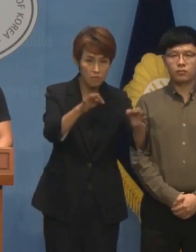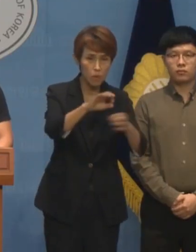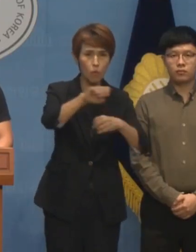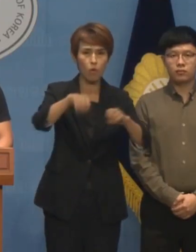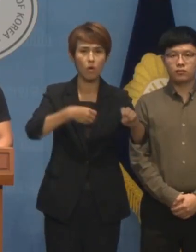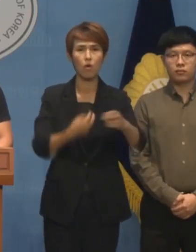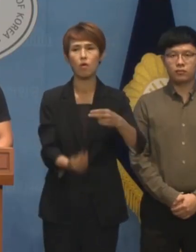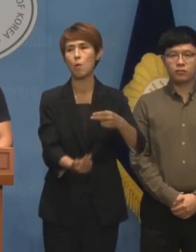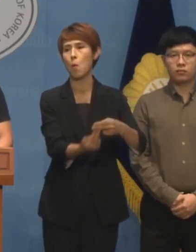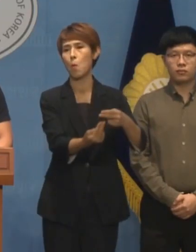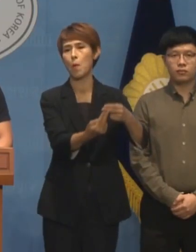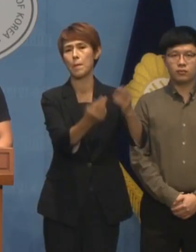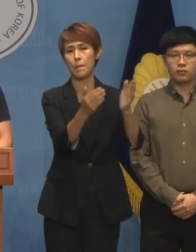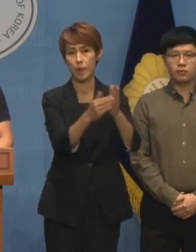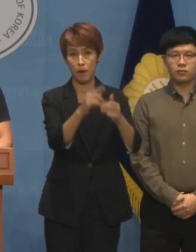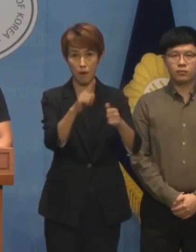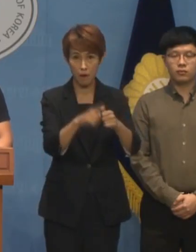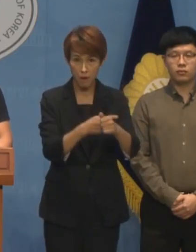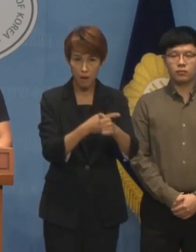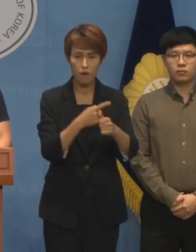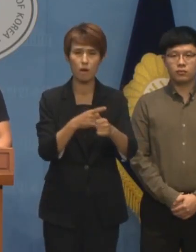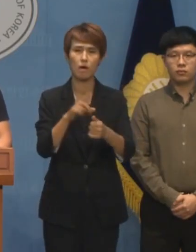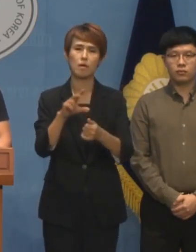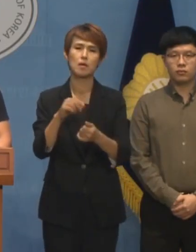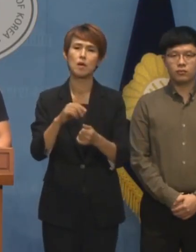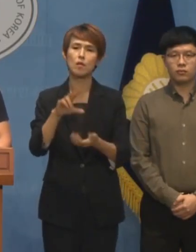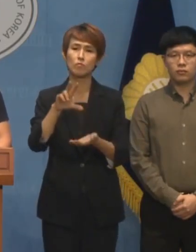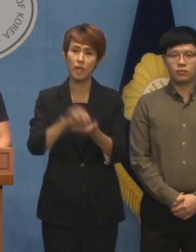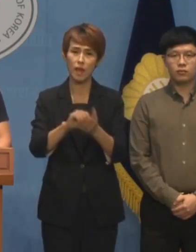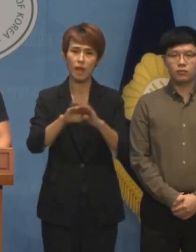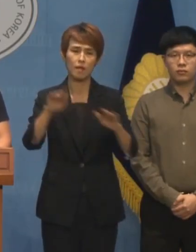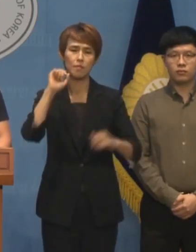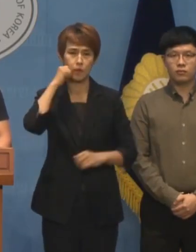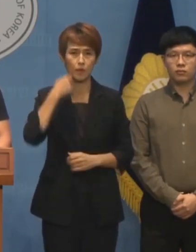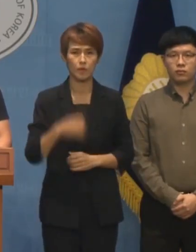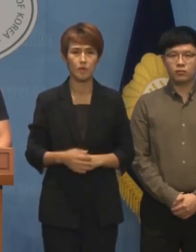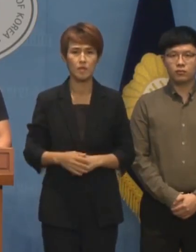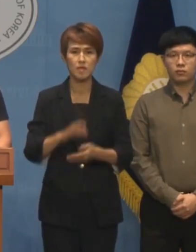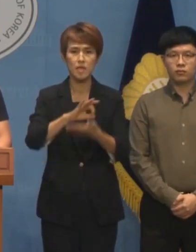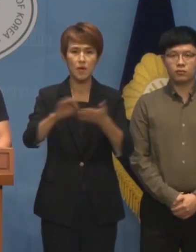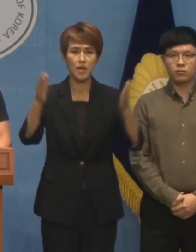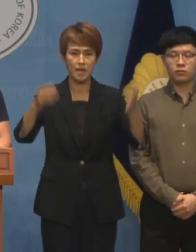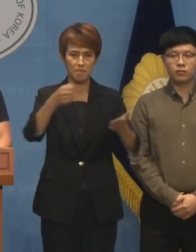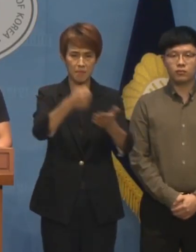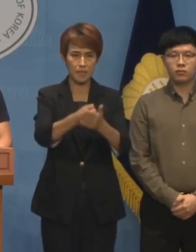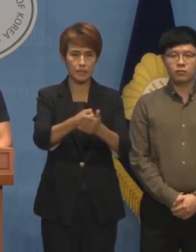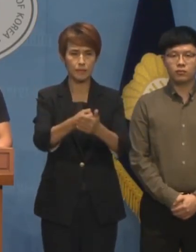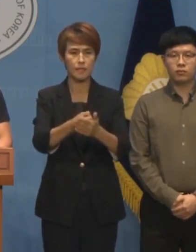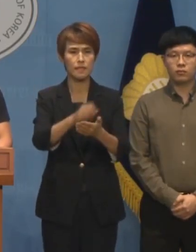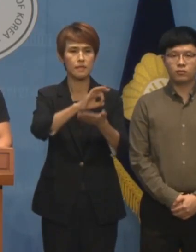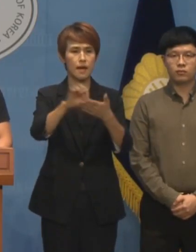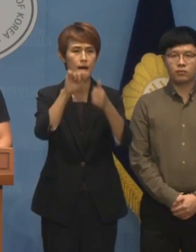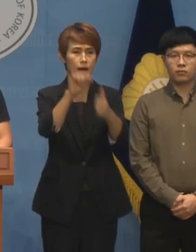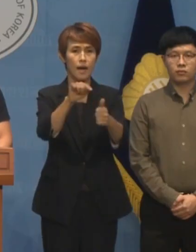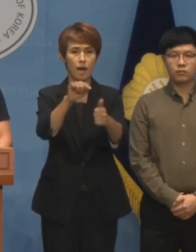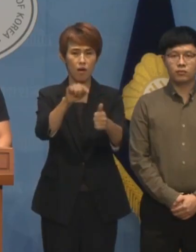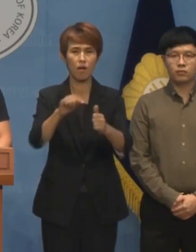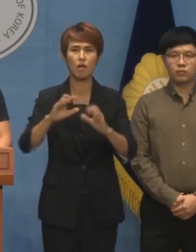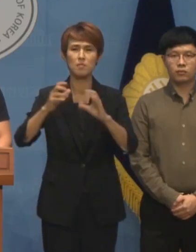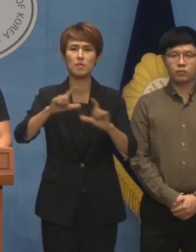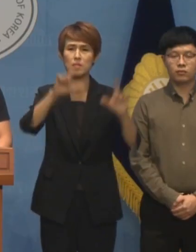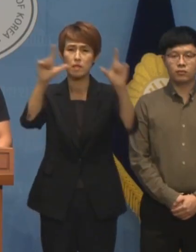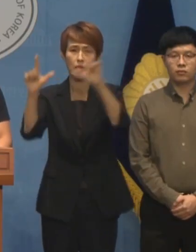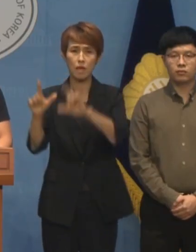저축을 했기 때문입니다. 이에 사용기간을 정해 강제로 소비하게끔 만든 것이